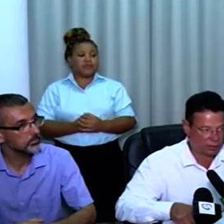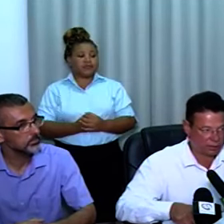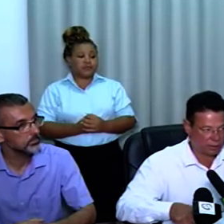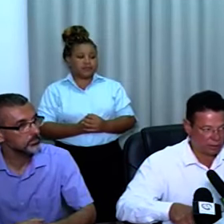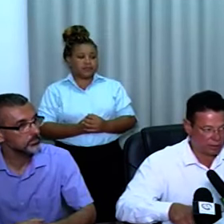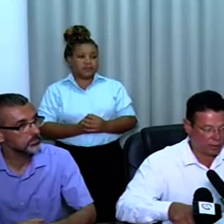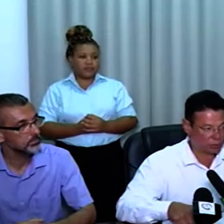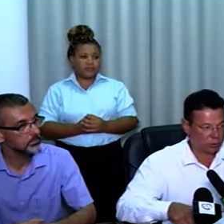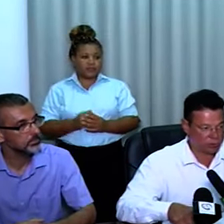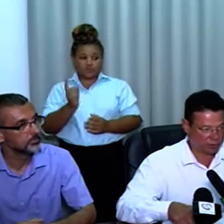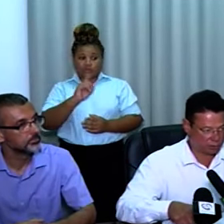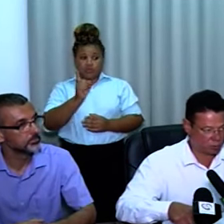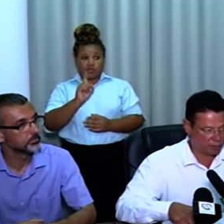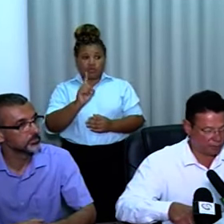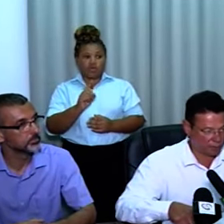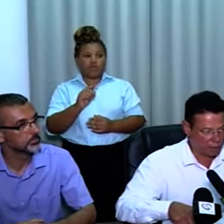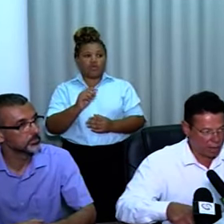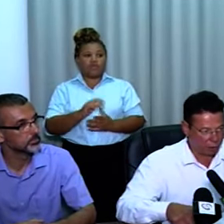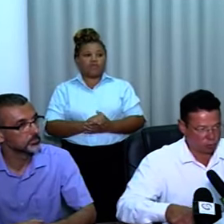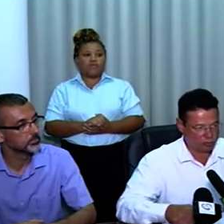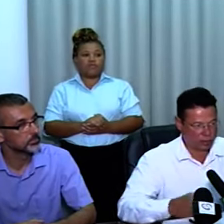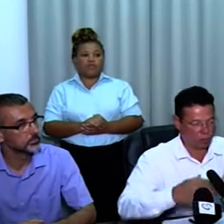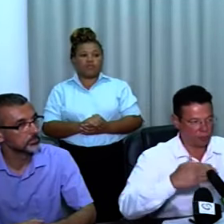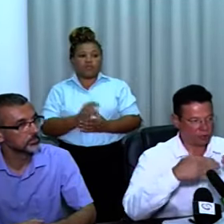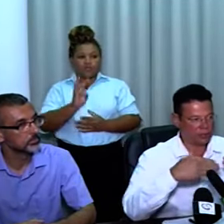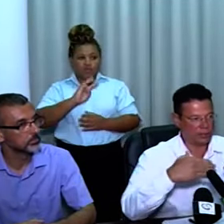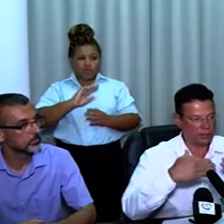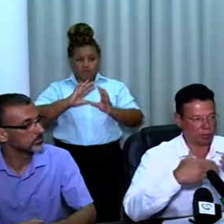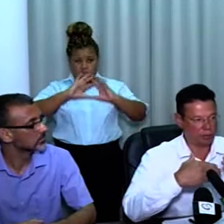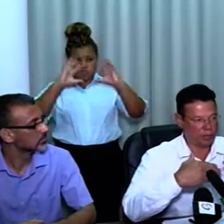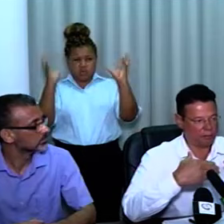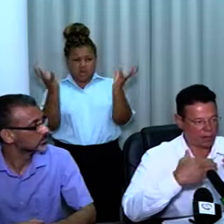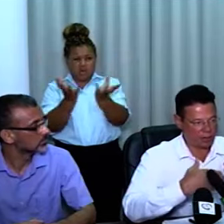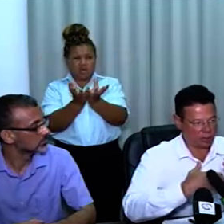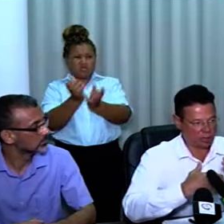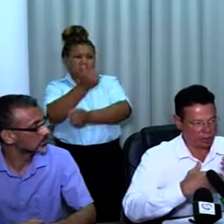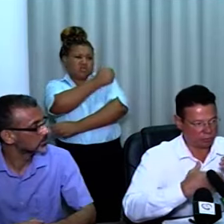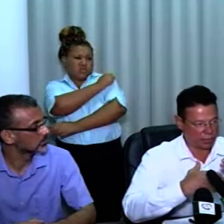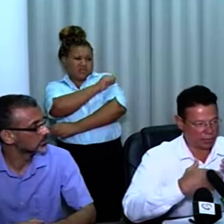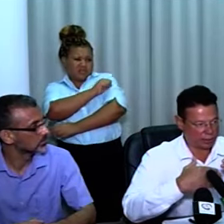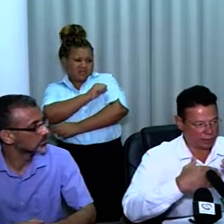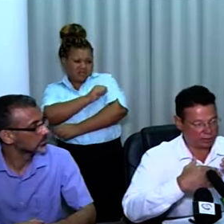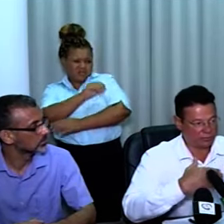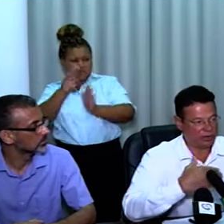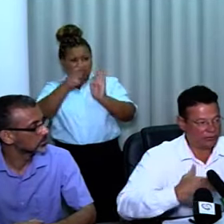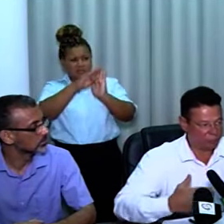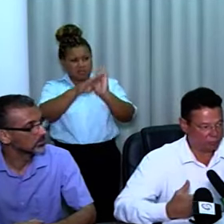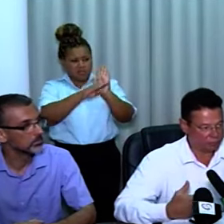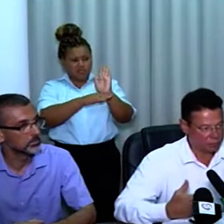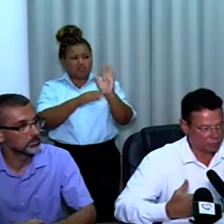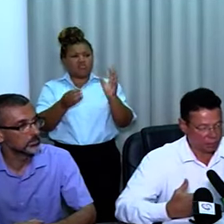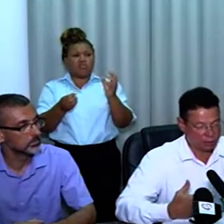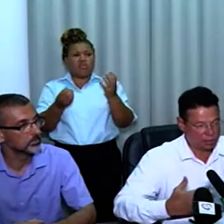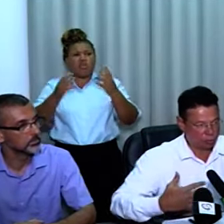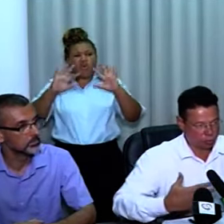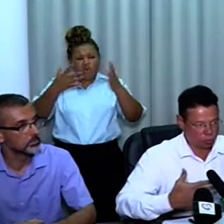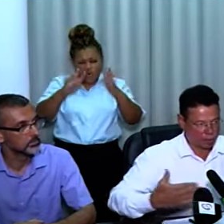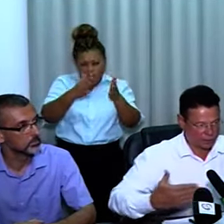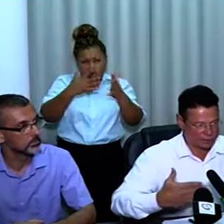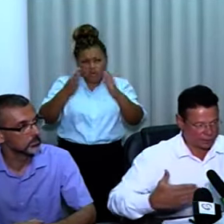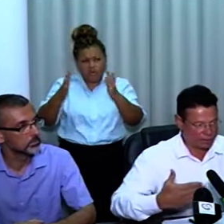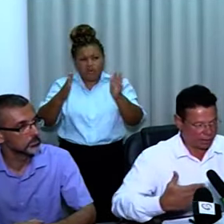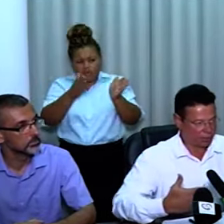Il y a quelque chose qui nous peut inventer nous-mêmes. À cause, vous pouvez comprendre, vous dites, l'État peut manager un outbreak là, il y a différents niveaux. Il y a un niveau que